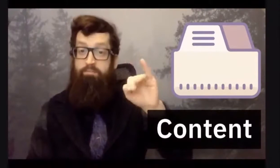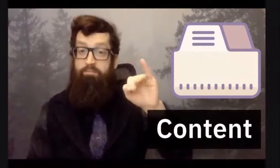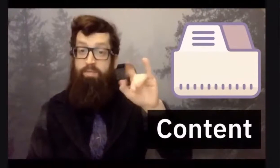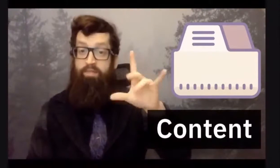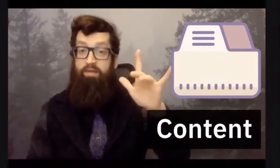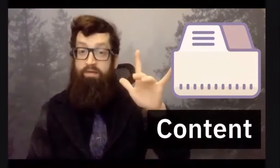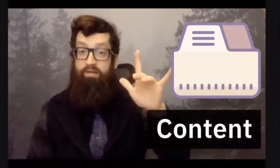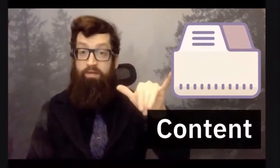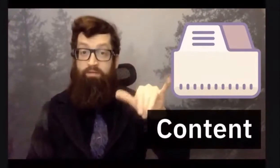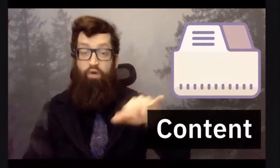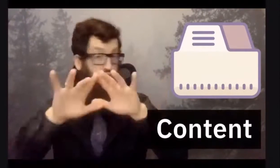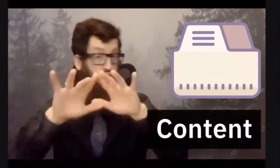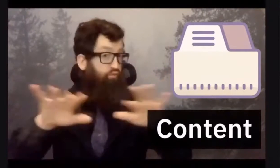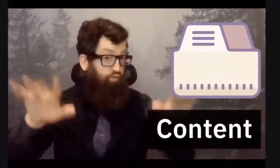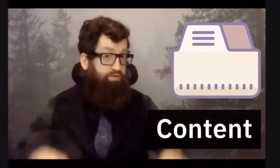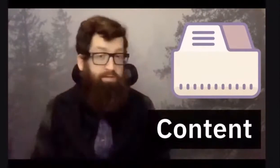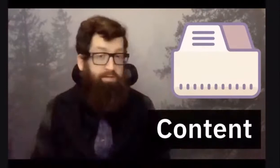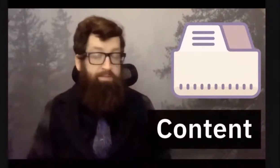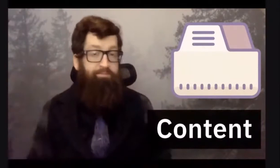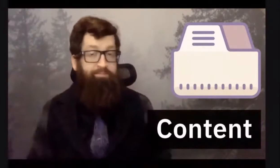de edades y raciales.